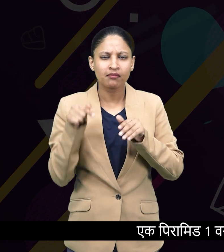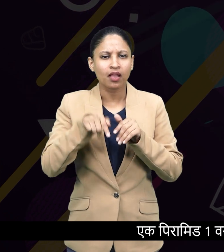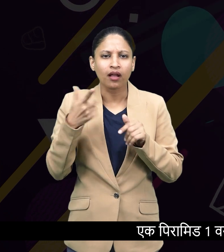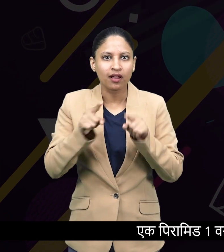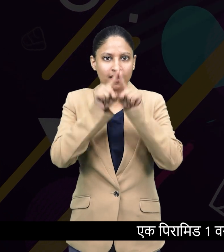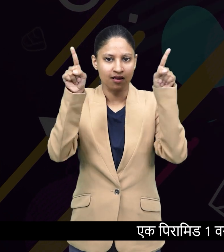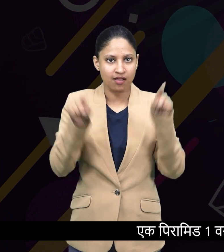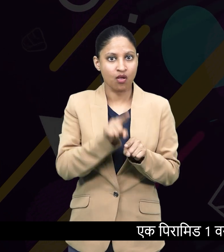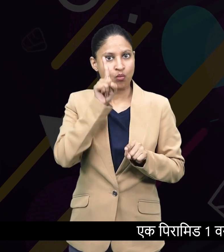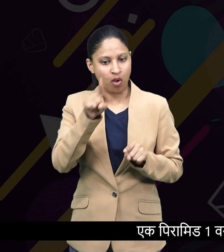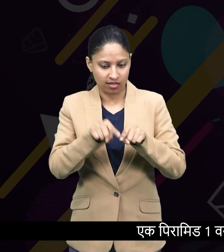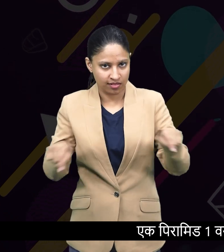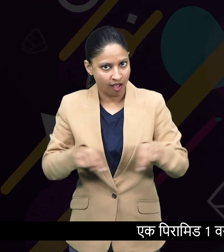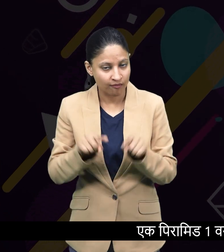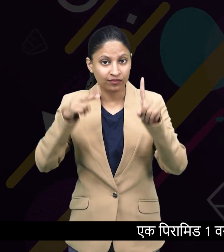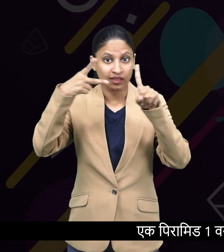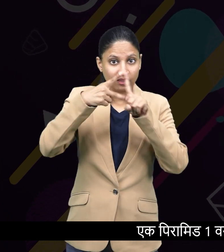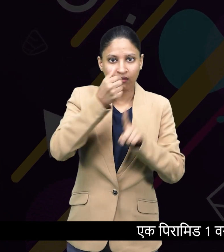त्रिभुजों से मिलकर बनता है।